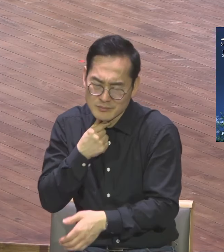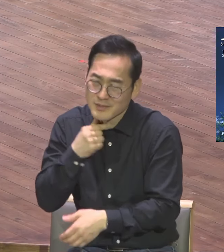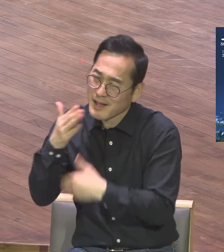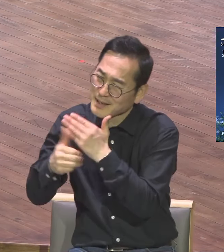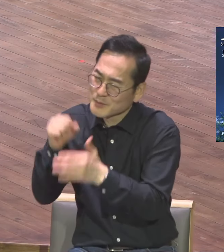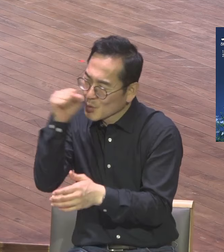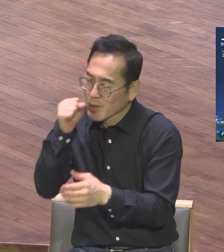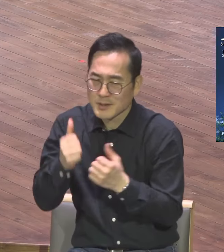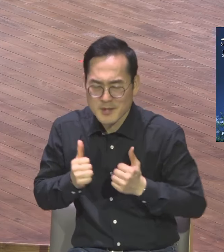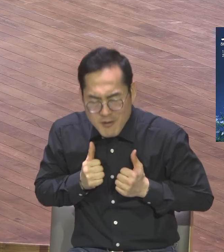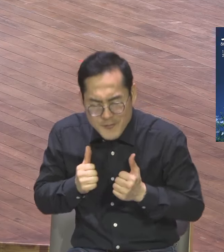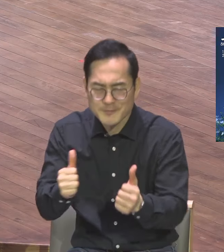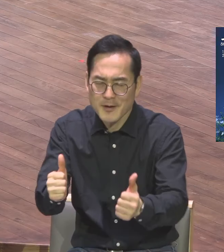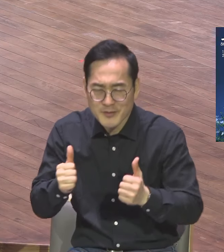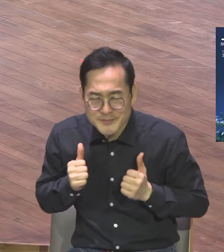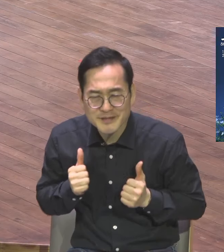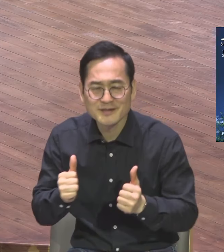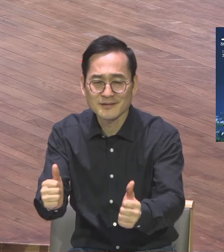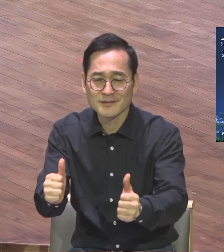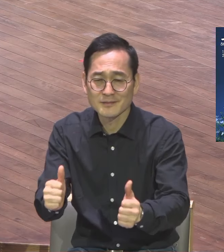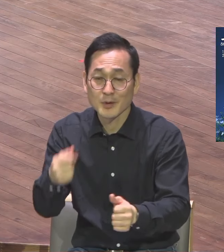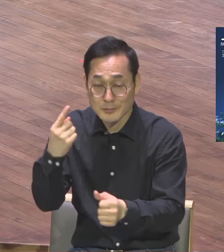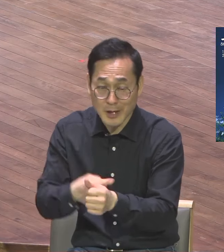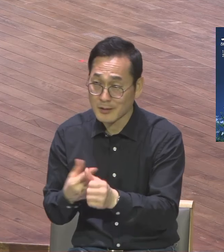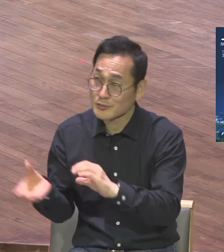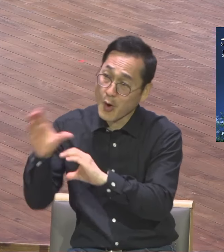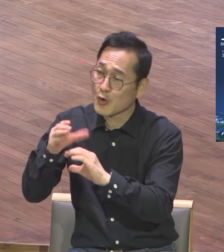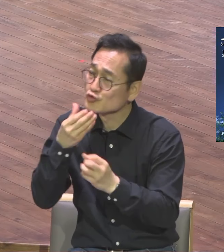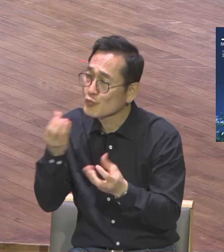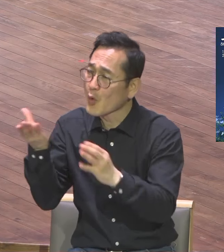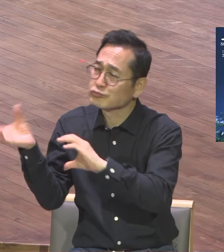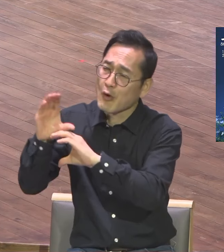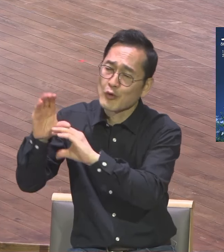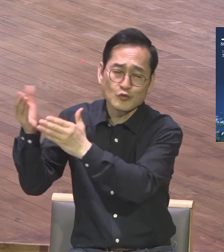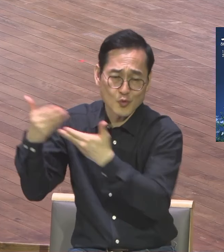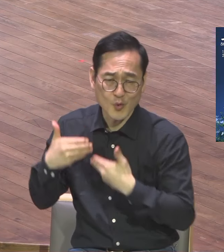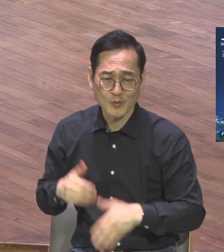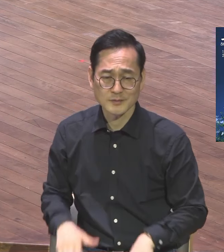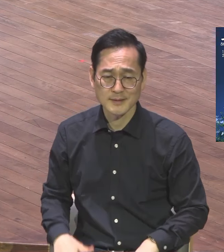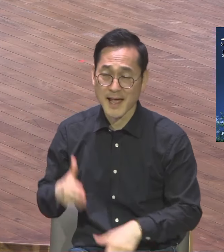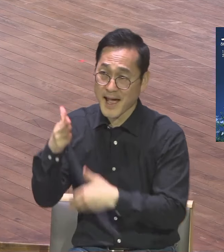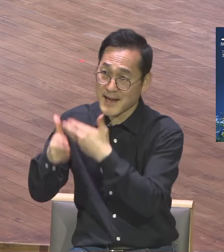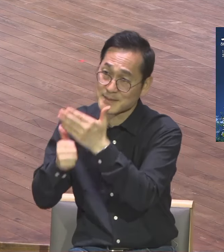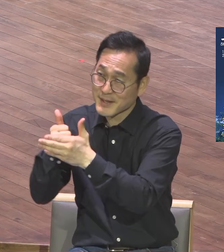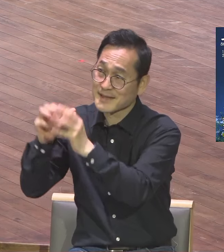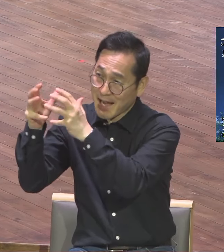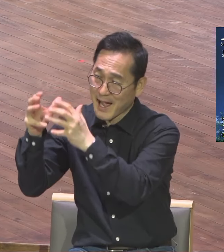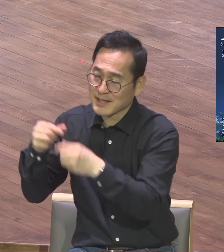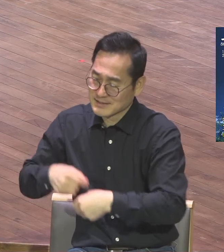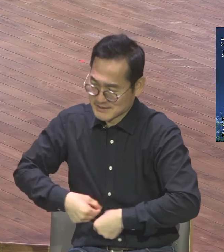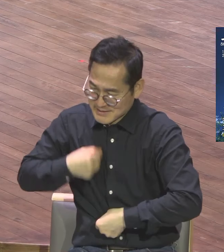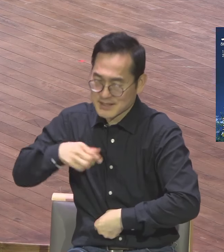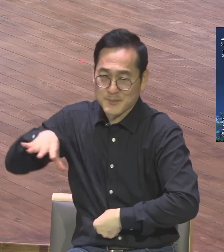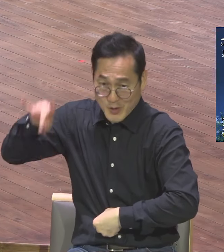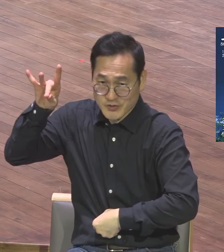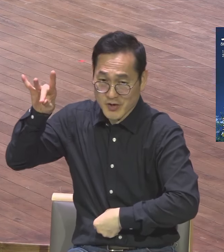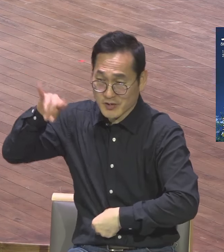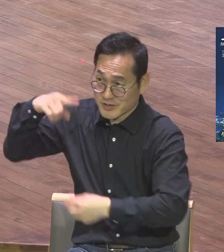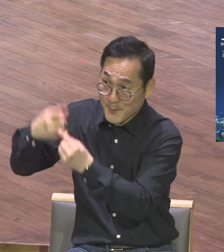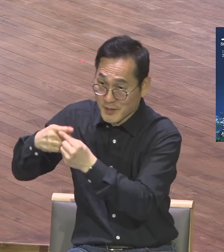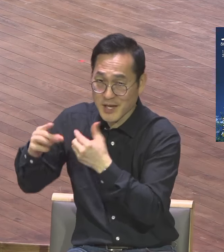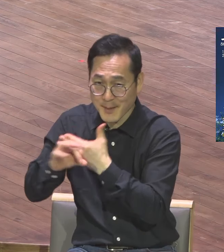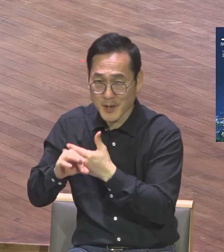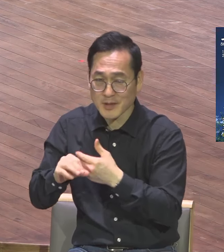순수하게 그렇게 덤으로 주세요. 너희는 먼저 그 나라와 그 일을 구하라. 그리하면 이 모든 것을